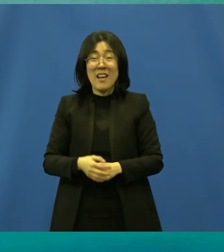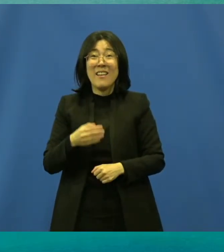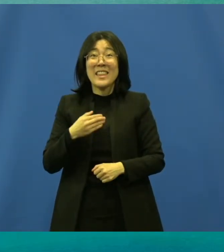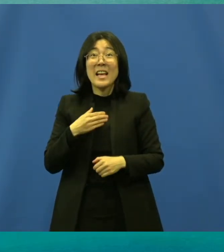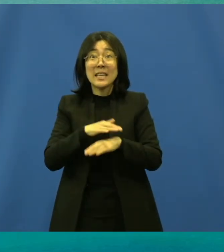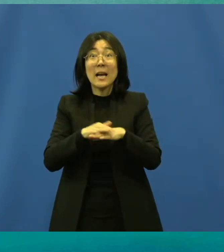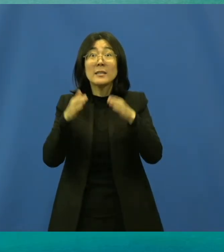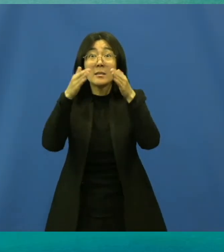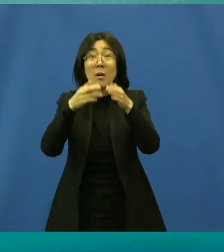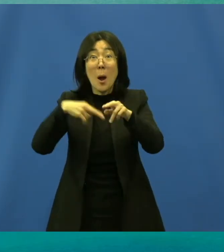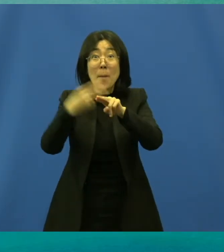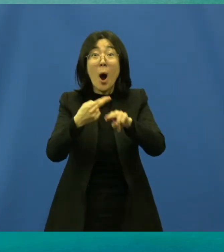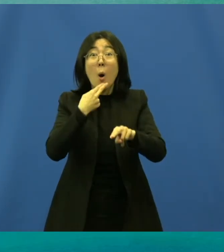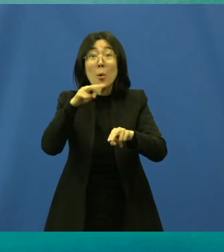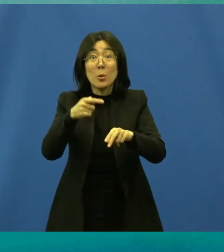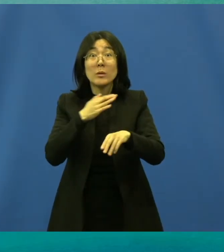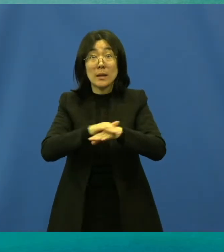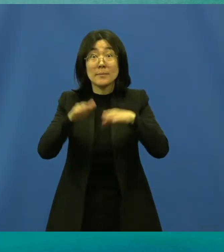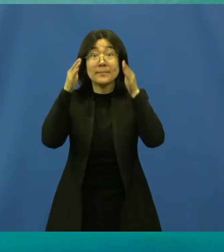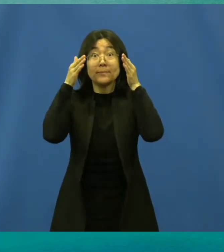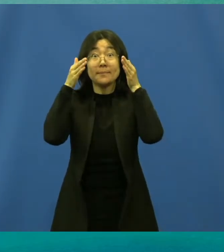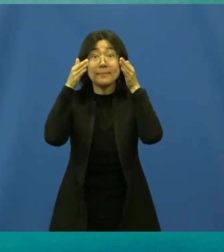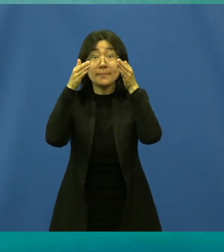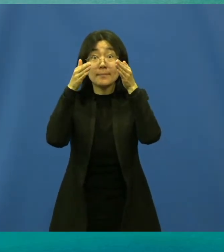그 말씀을 무시하지 않아요.